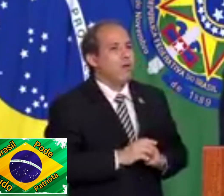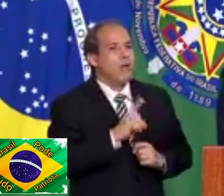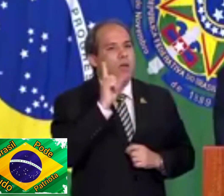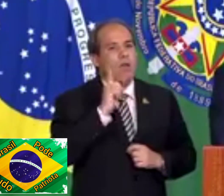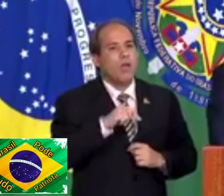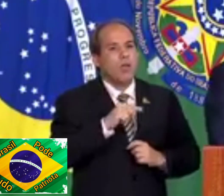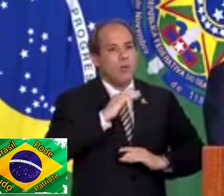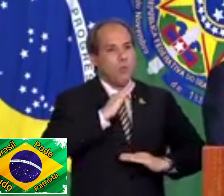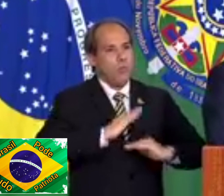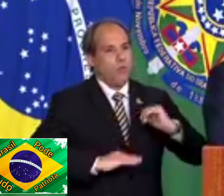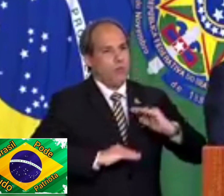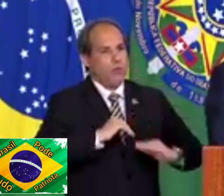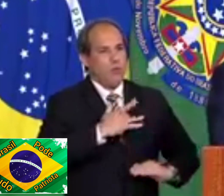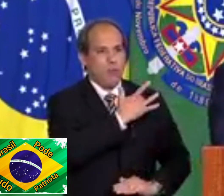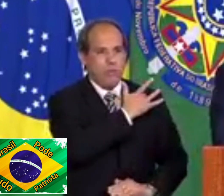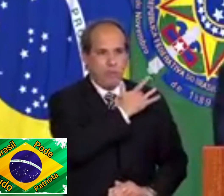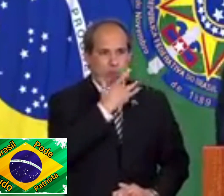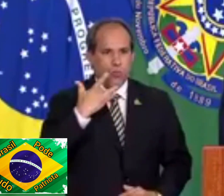são os profissionais de saúde.